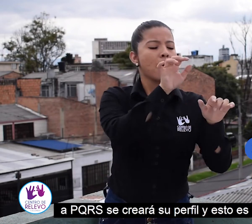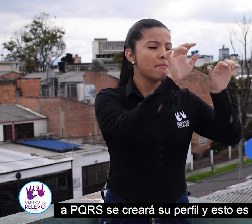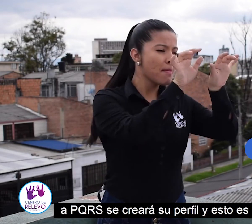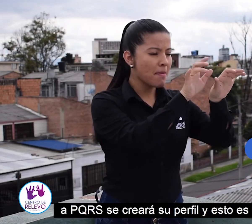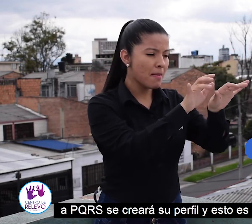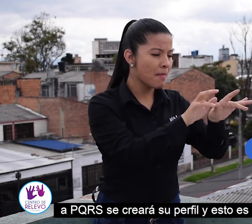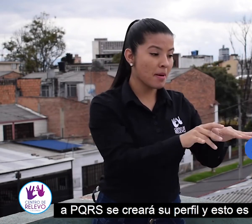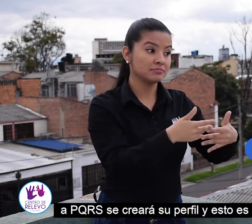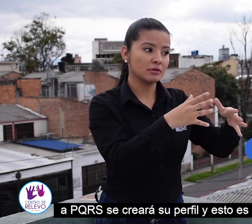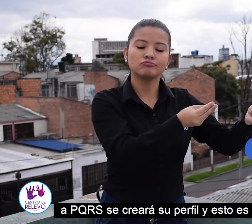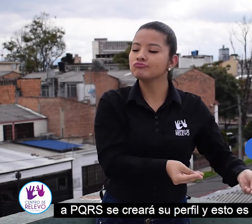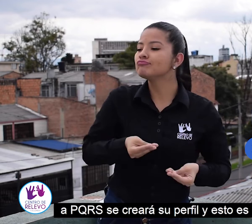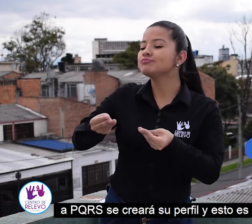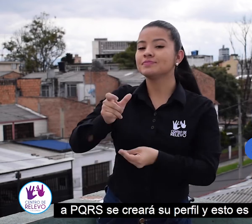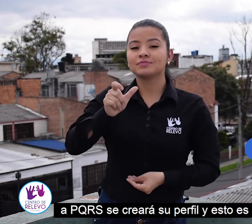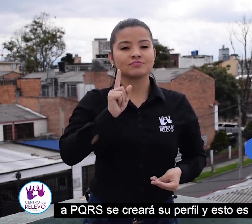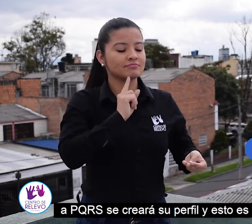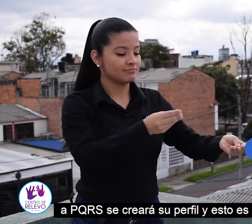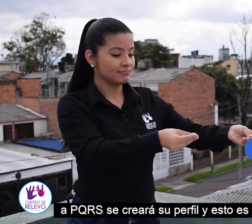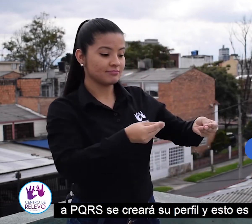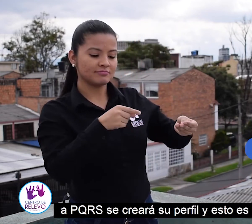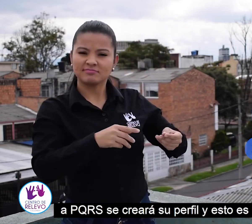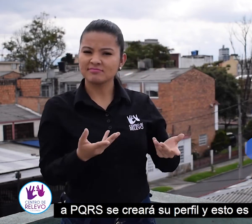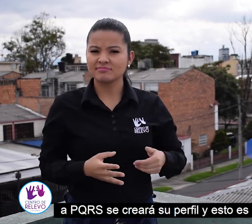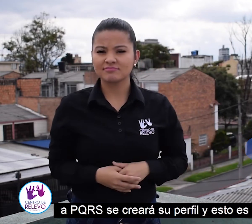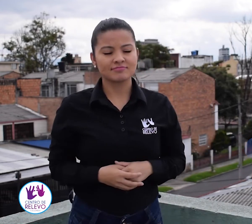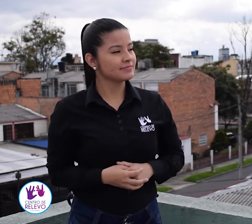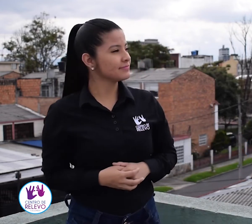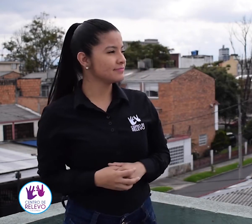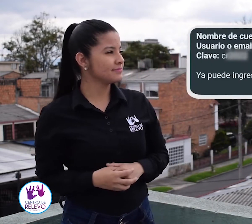a PQRS se creará su perfil y esto es lo que se les enviará.